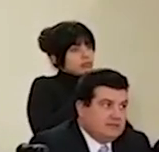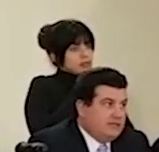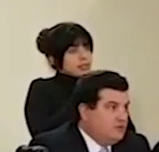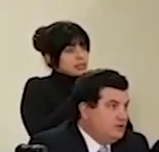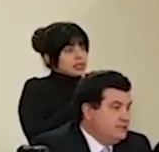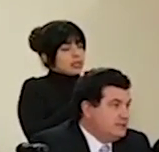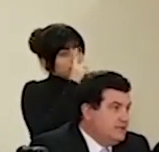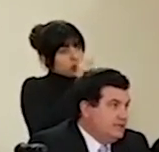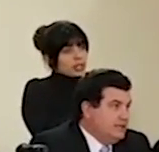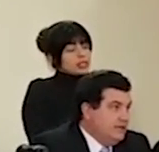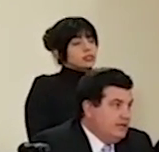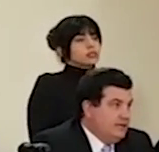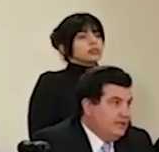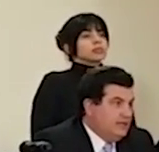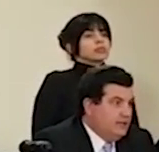En ese sentido,